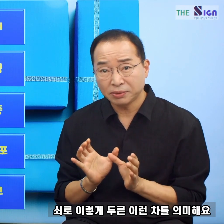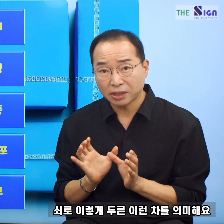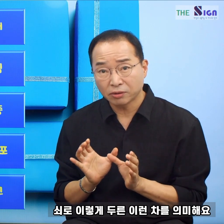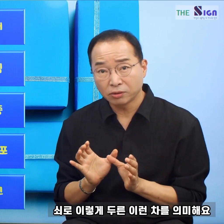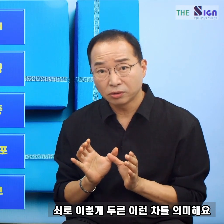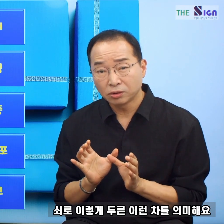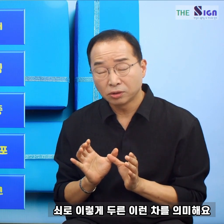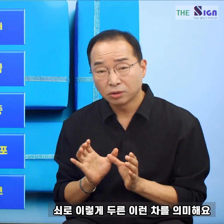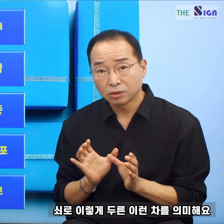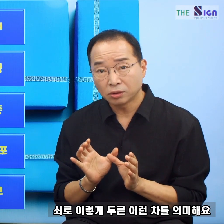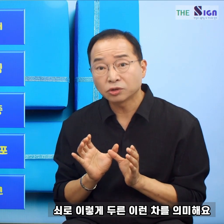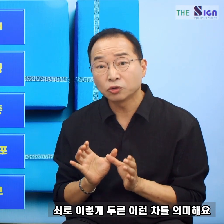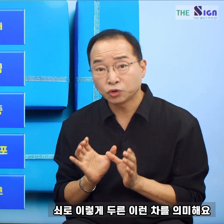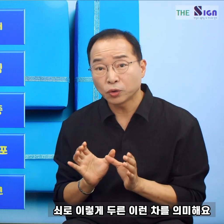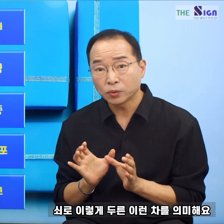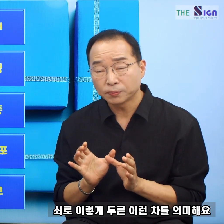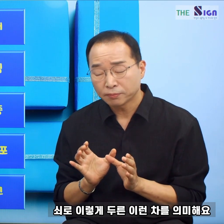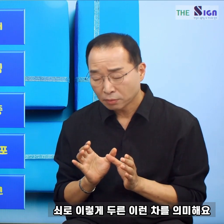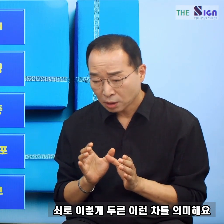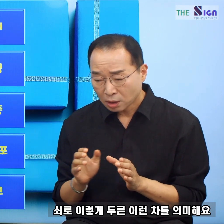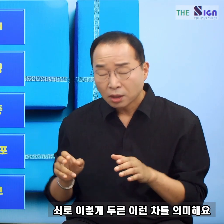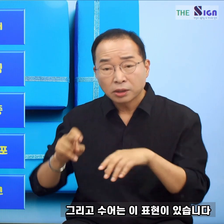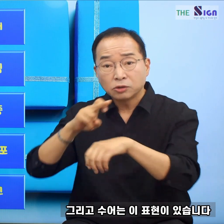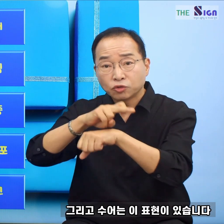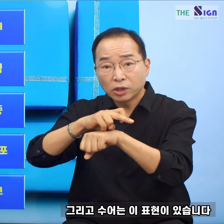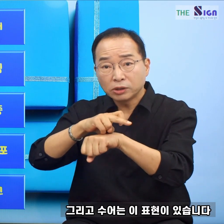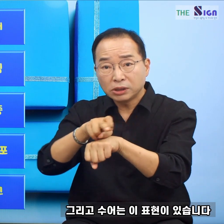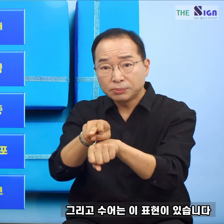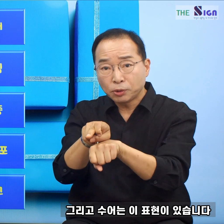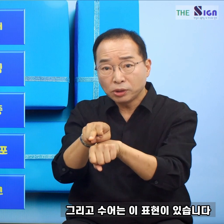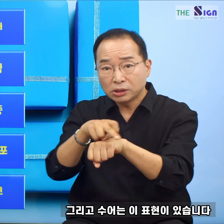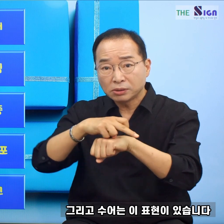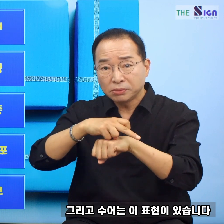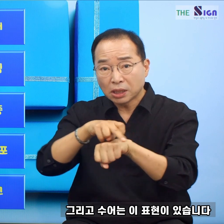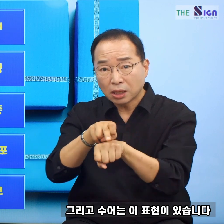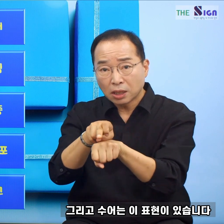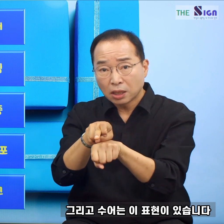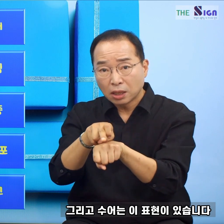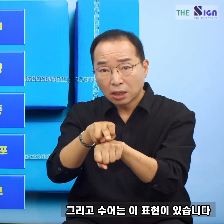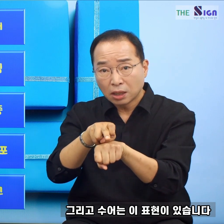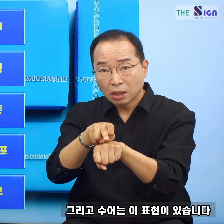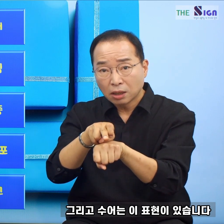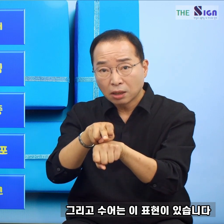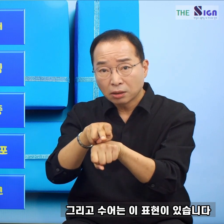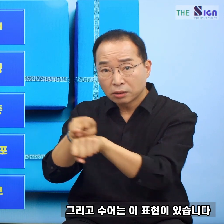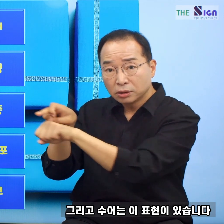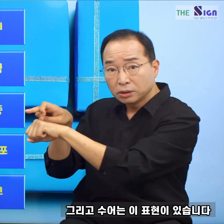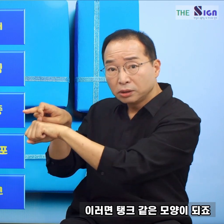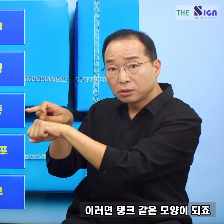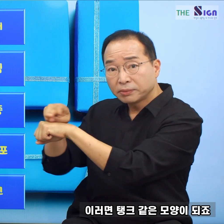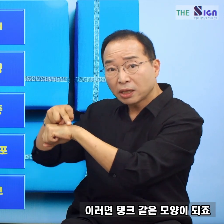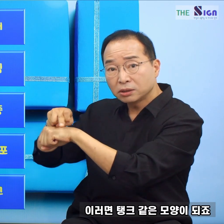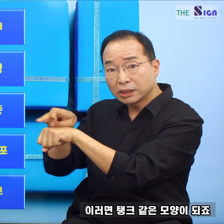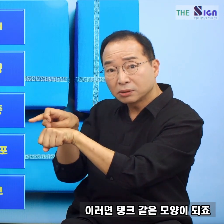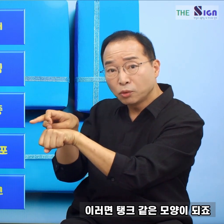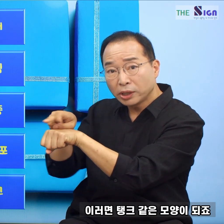의미해요. 전투용. 그리고 수어는 이 표현이 있습니다. 이러면 탱크 같은 모양이